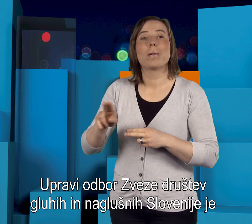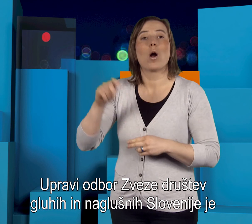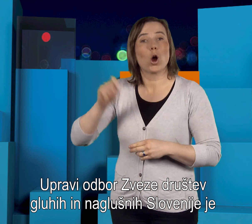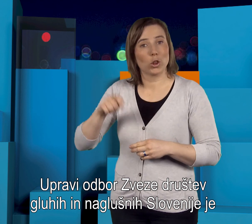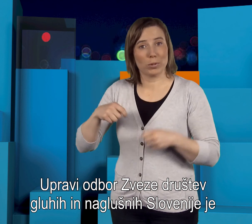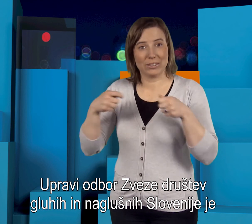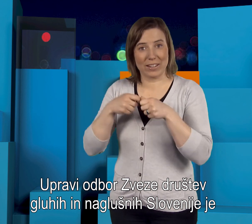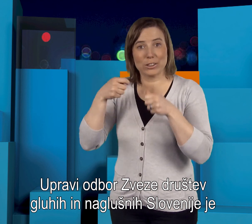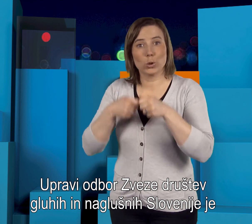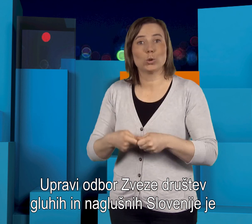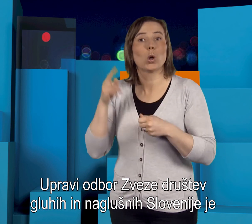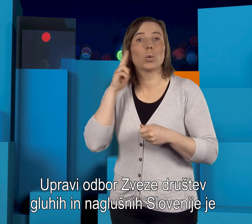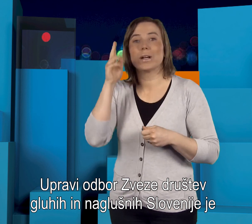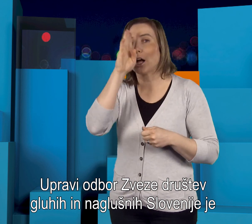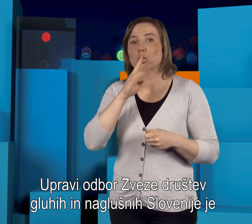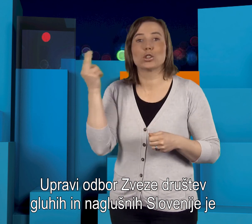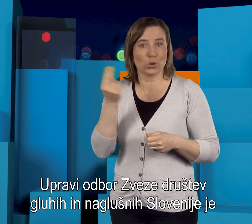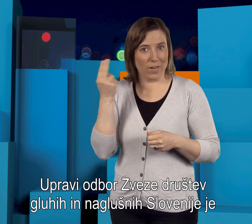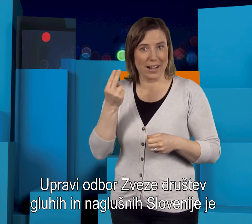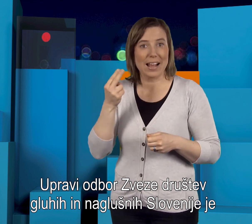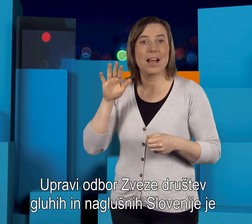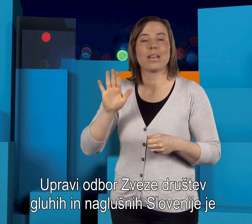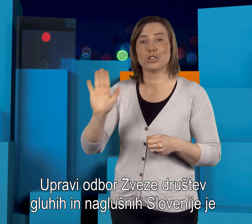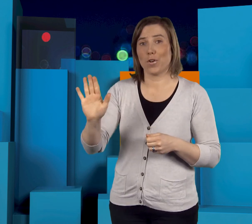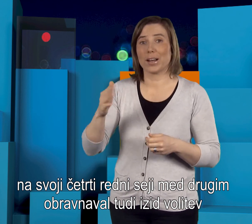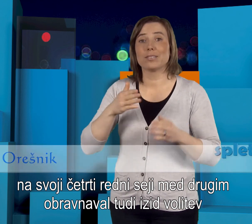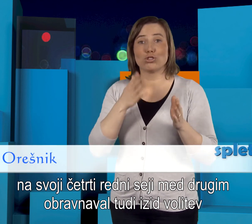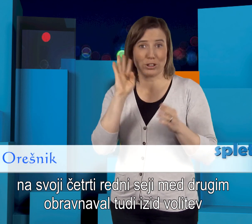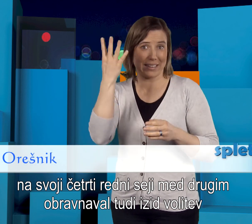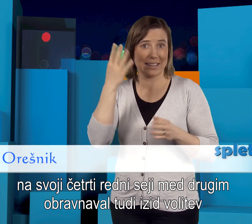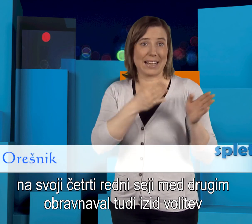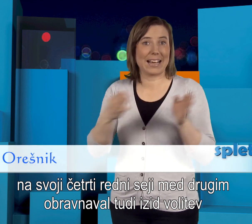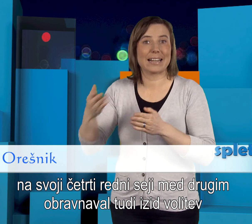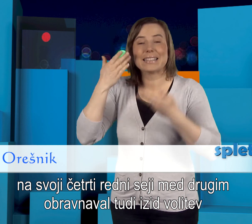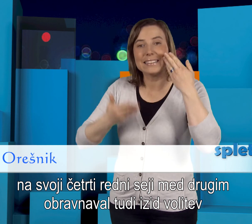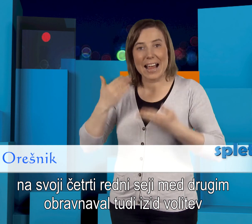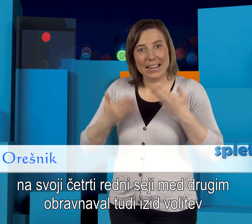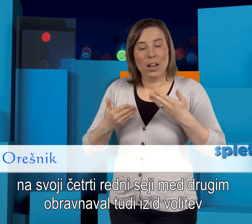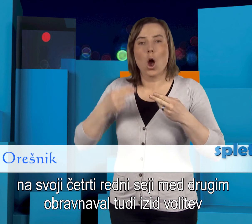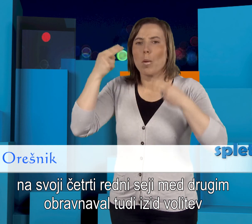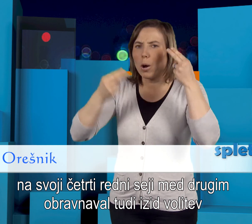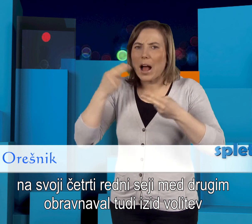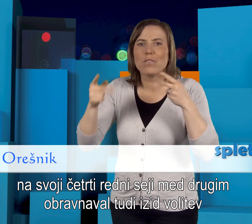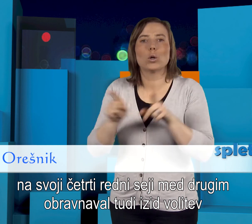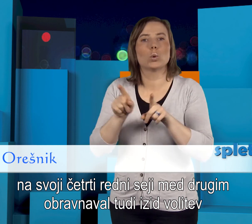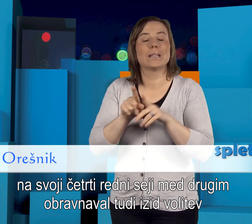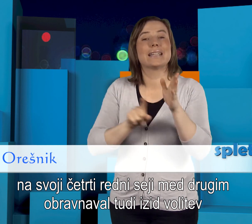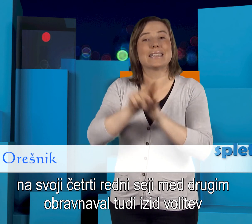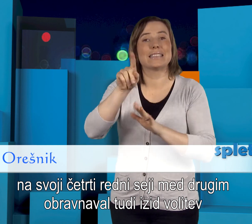Upravni odbor Zveze društev gluhih in naglušnih Slovenije je na svoji 4. redni seji med drugim obravnaval tudi izid volitev